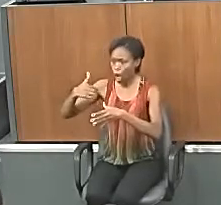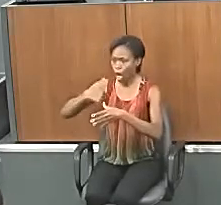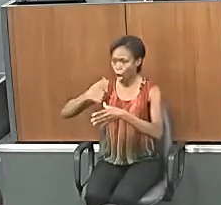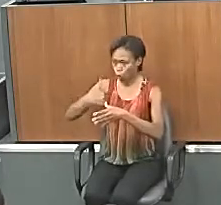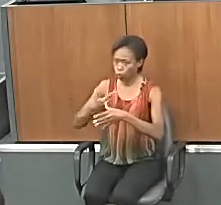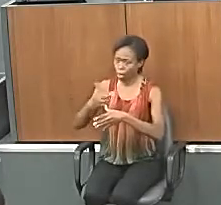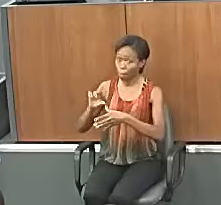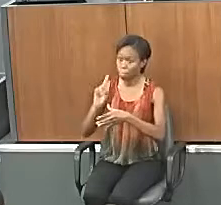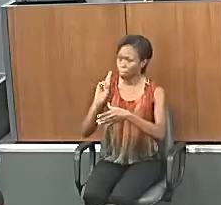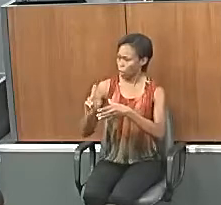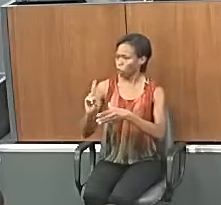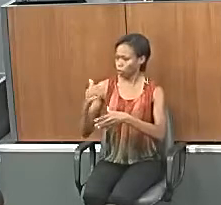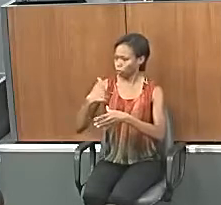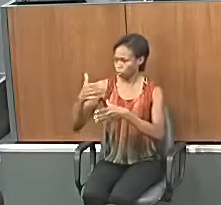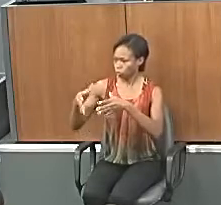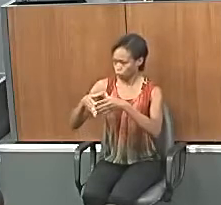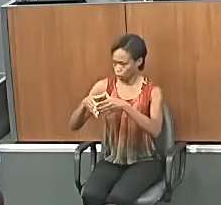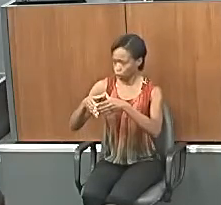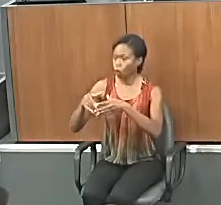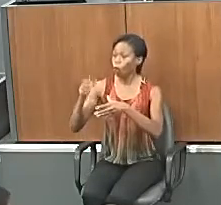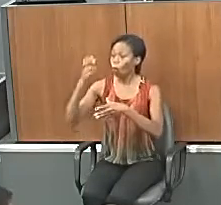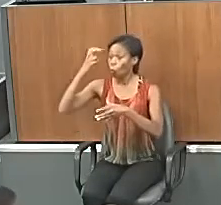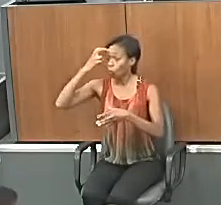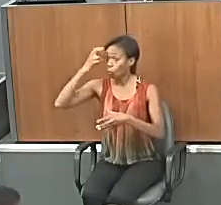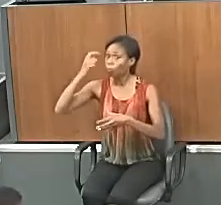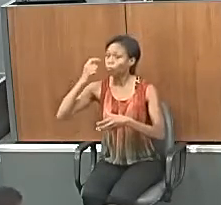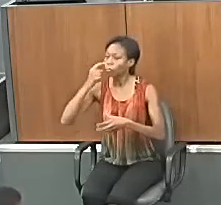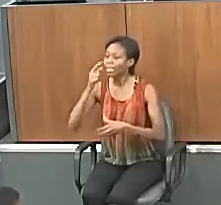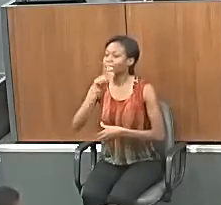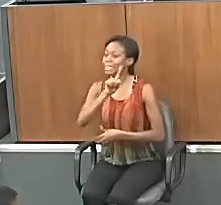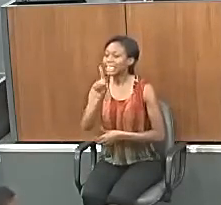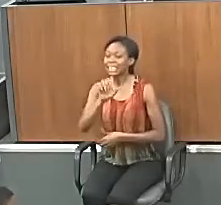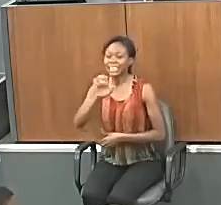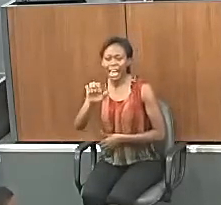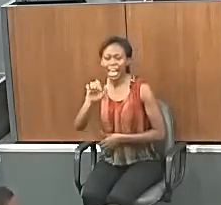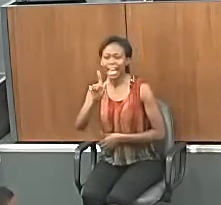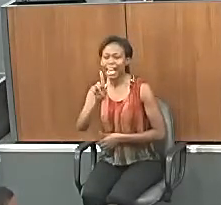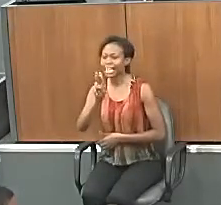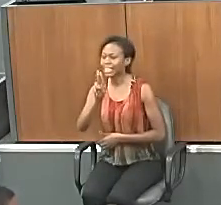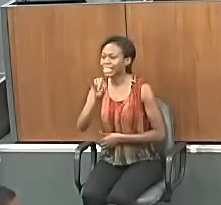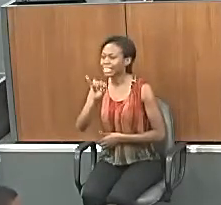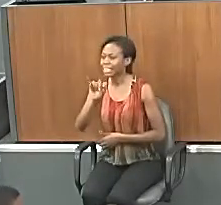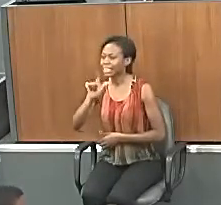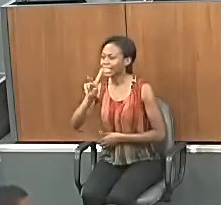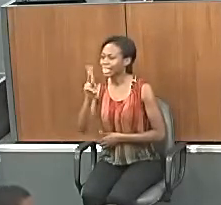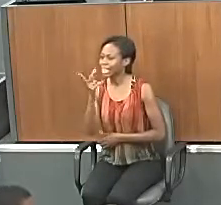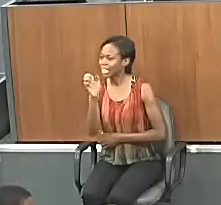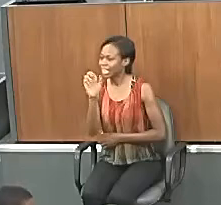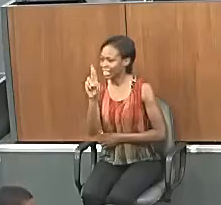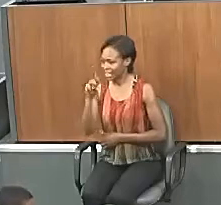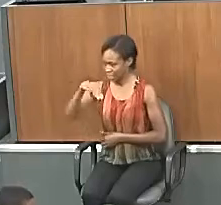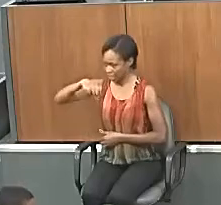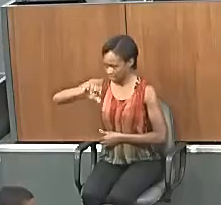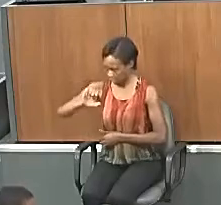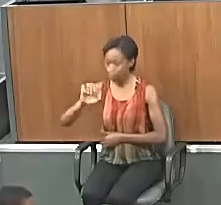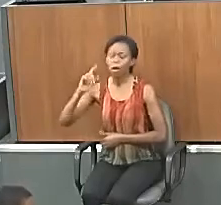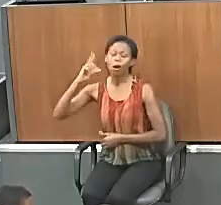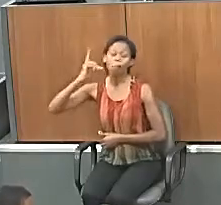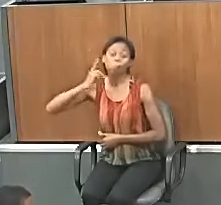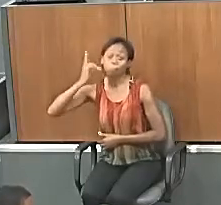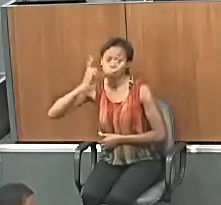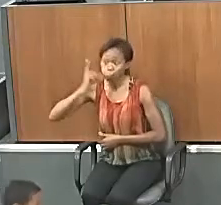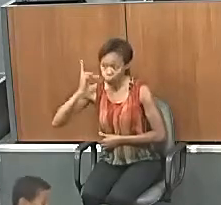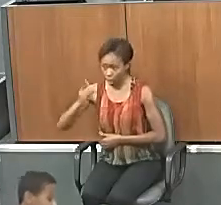comissão da qual o deputado segue lento também é um dos deputados ele preside essa comissão do